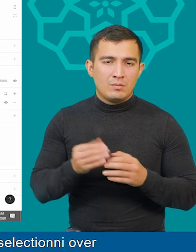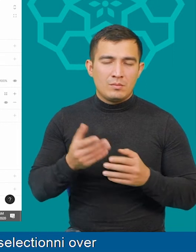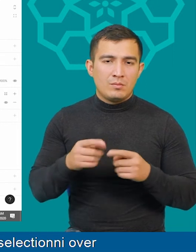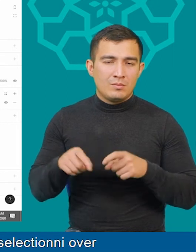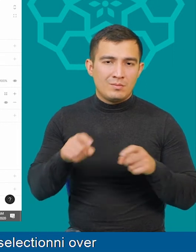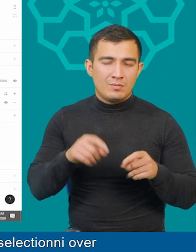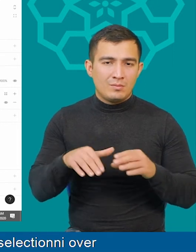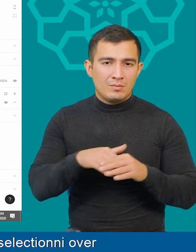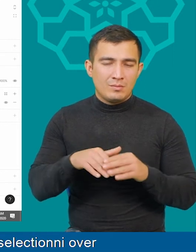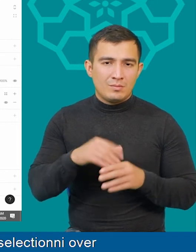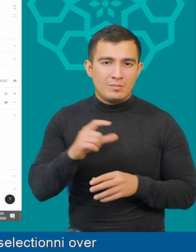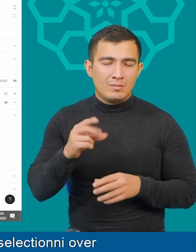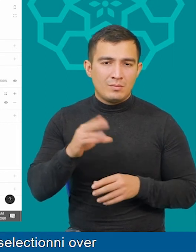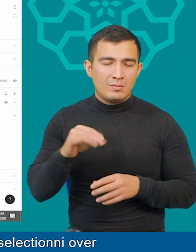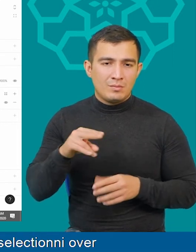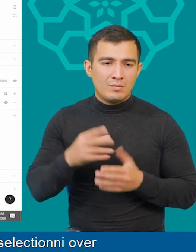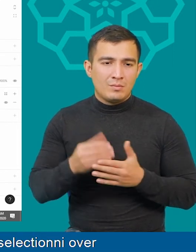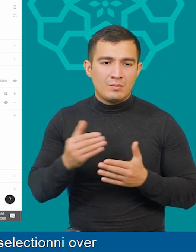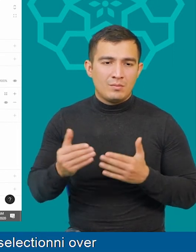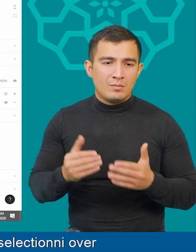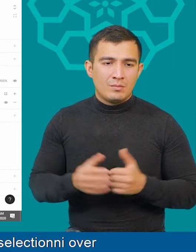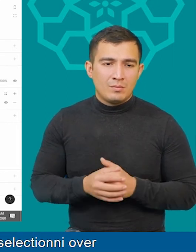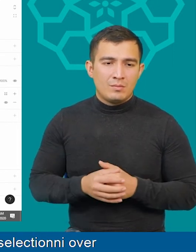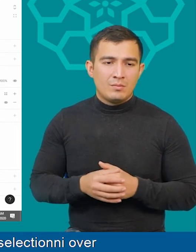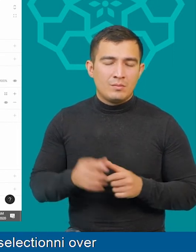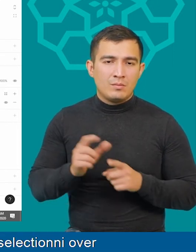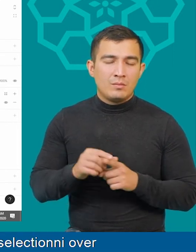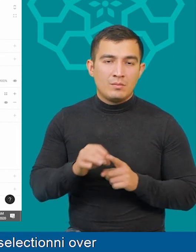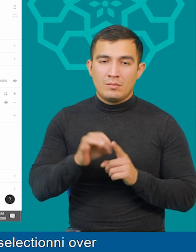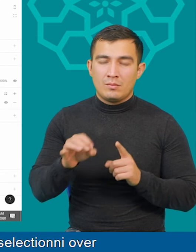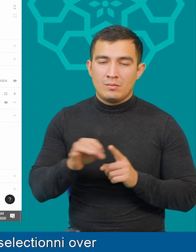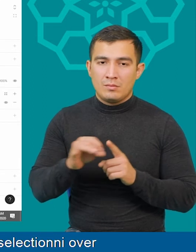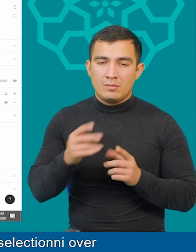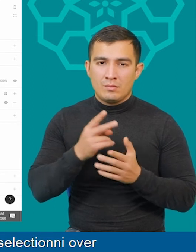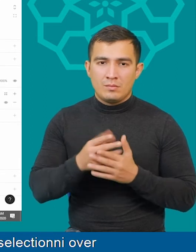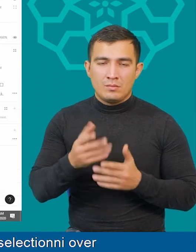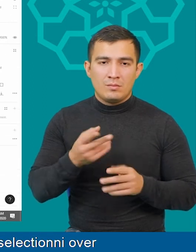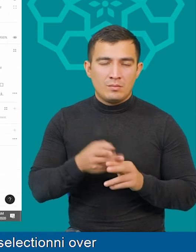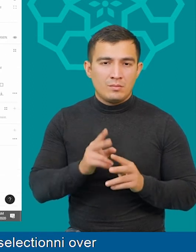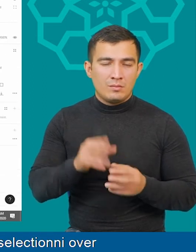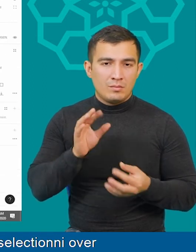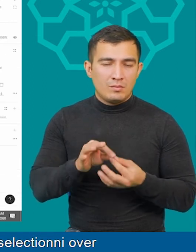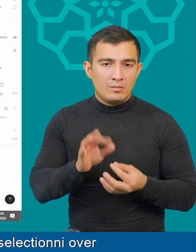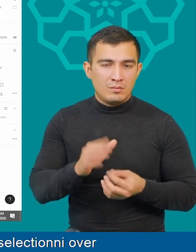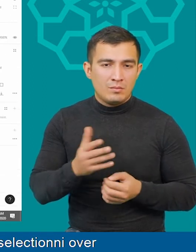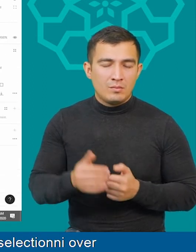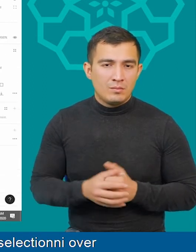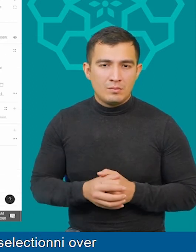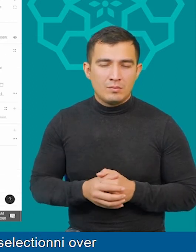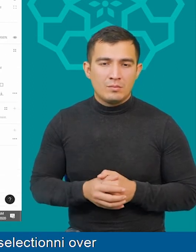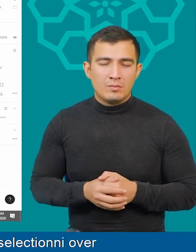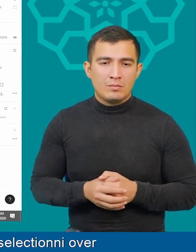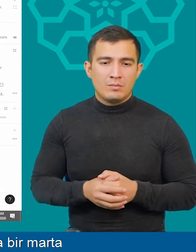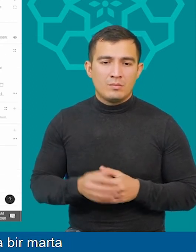edit editda bizga paste over selection ni bosadigan bo'lsak, bizga